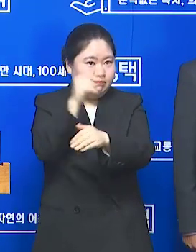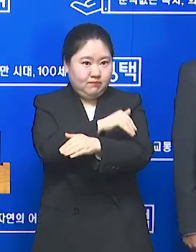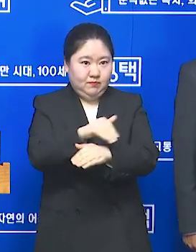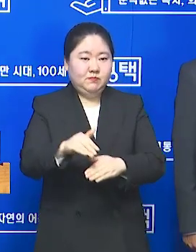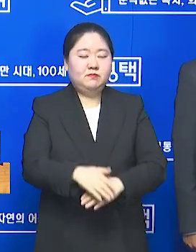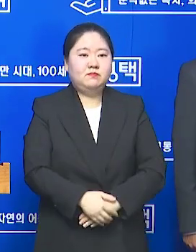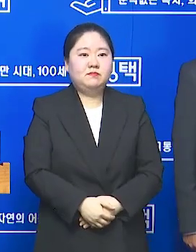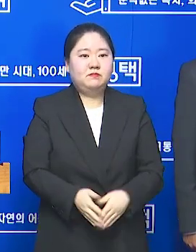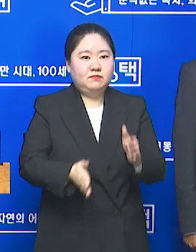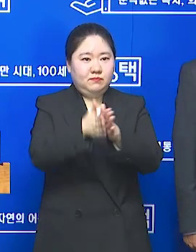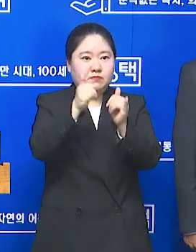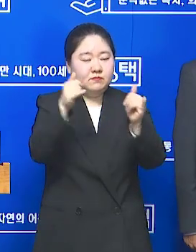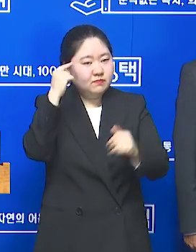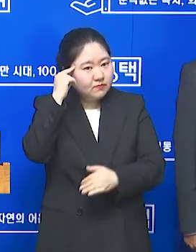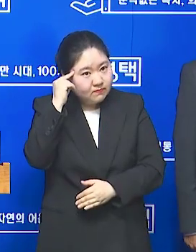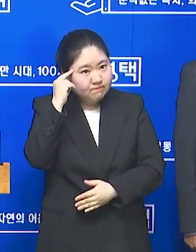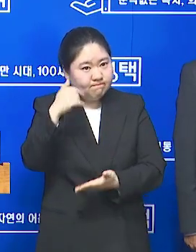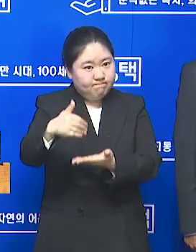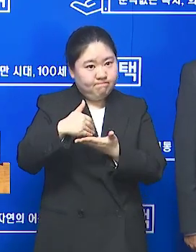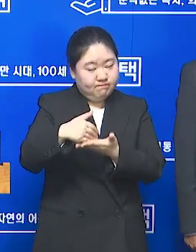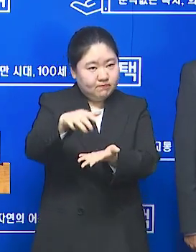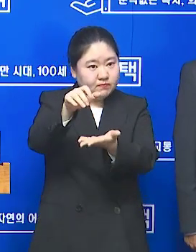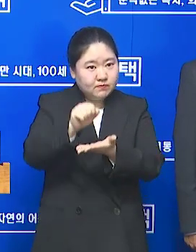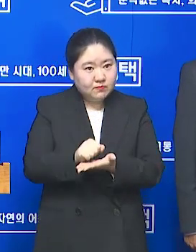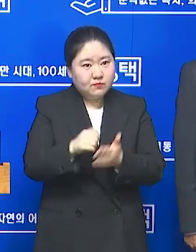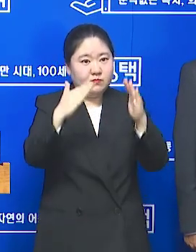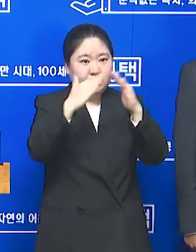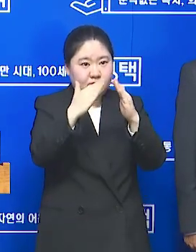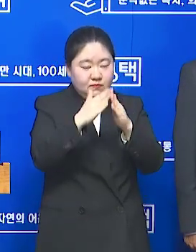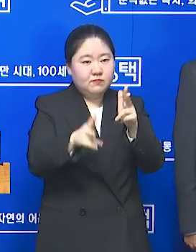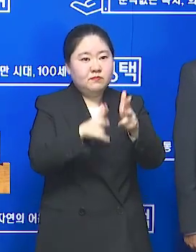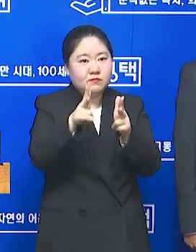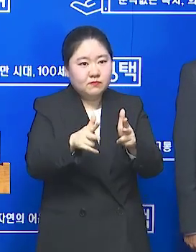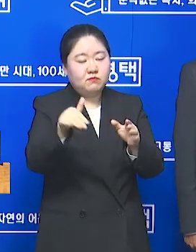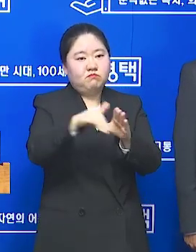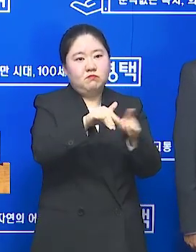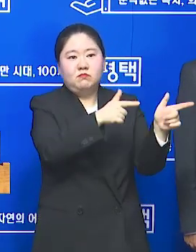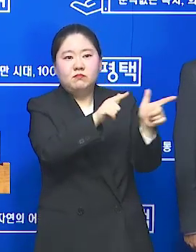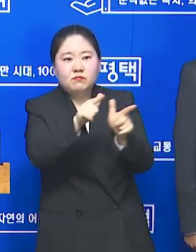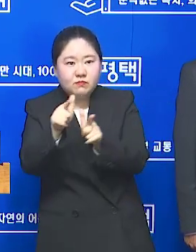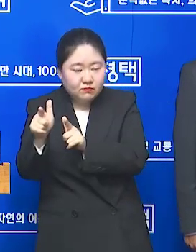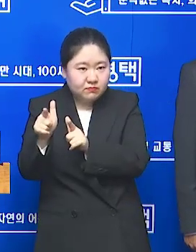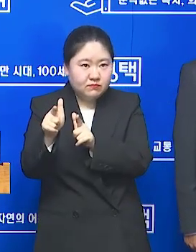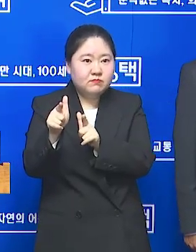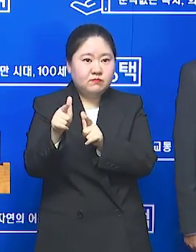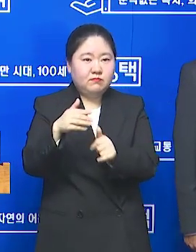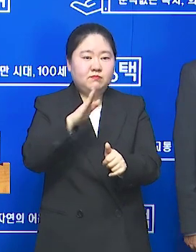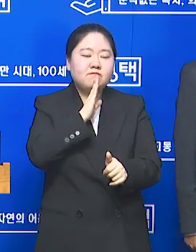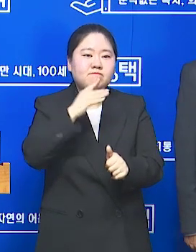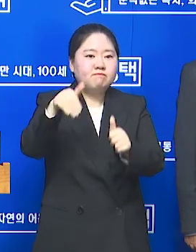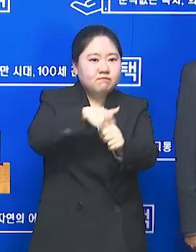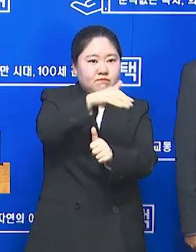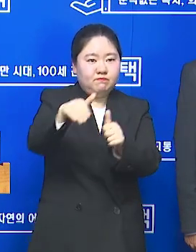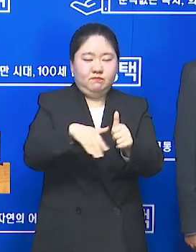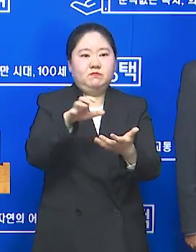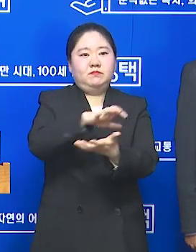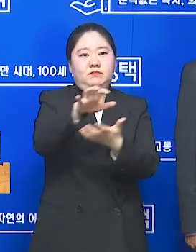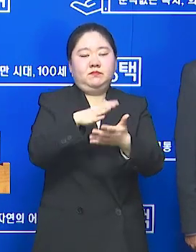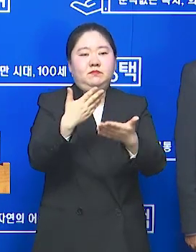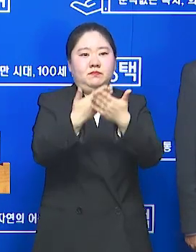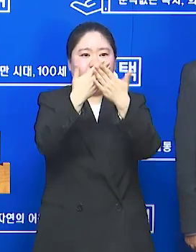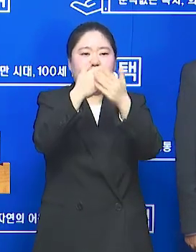지역주민들의 의견을 잘 반영하여 주거, 문화, 산단, 교통망 개선 등을 포함한 친환경 복합개발 계획을 마련하여